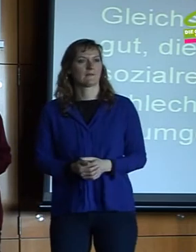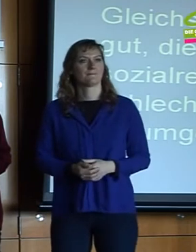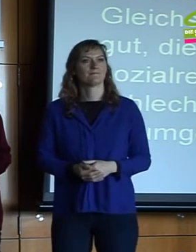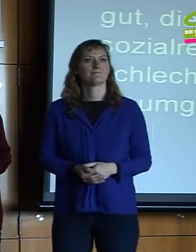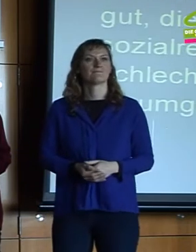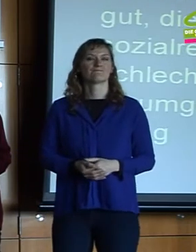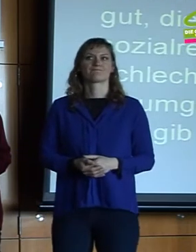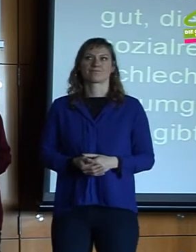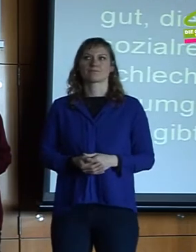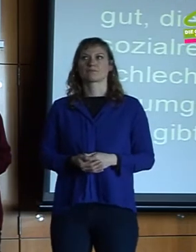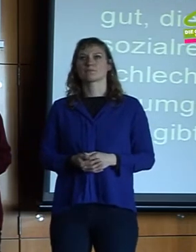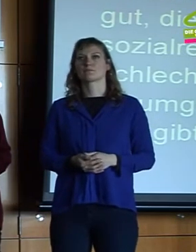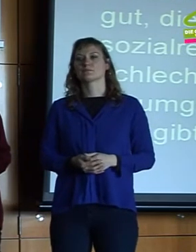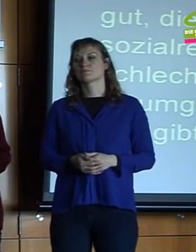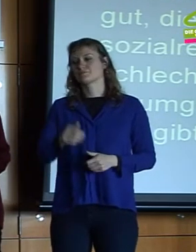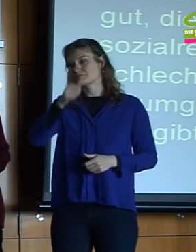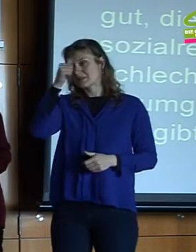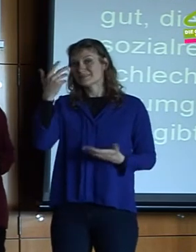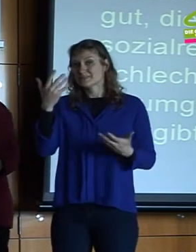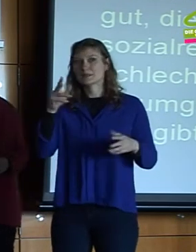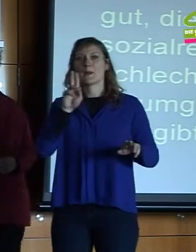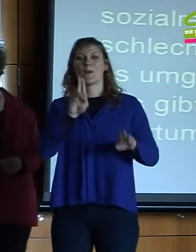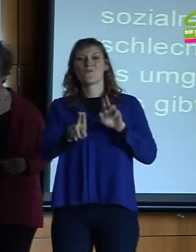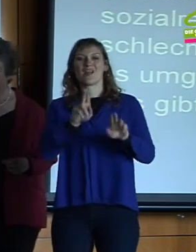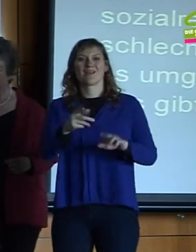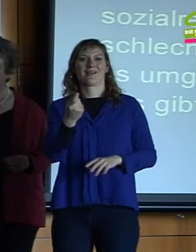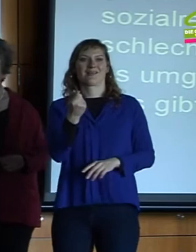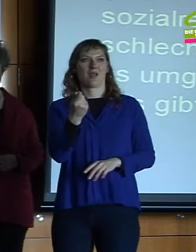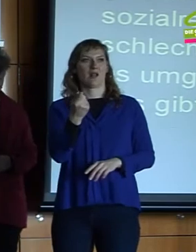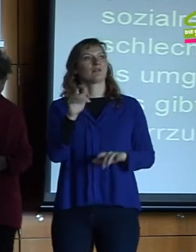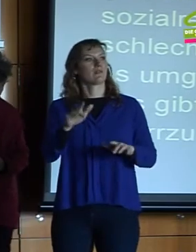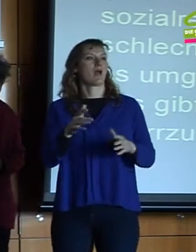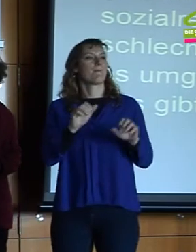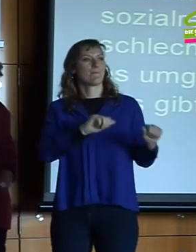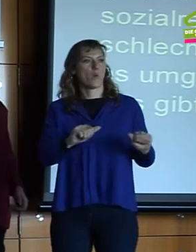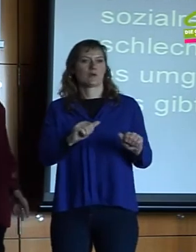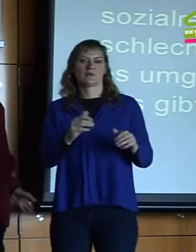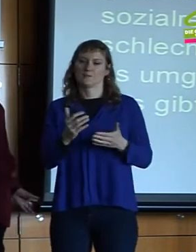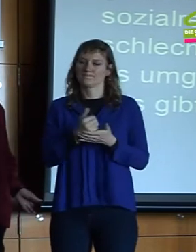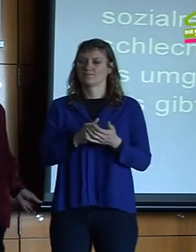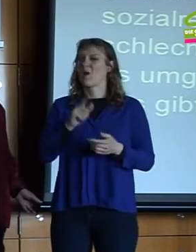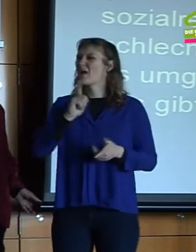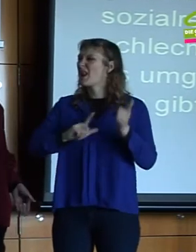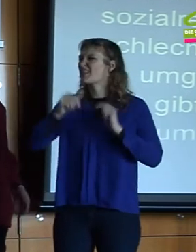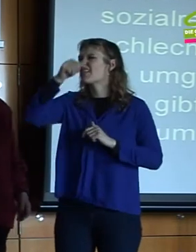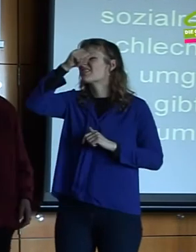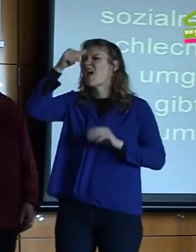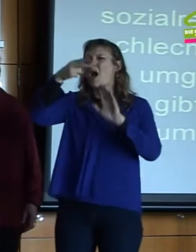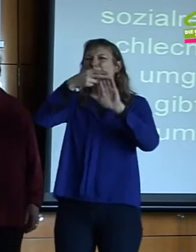beseitigen oder zumindest stark lindern würde. Das ist das Pflegegeld. Das Pflegegeld hat leider einen ganz schlechten